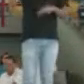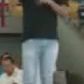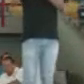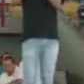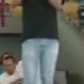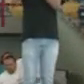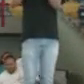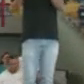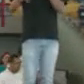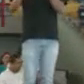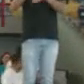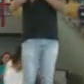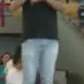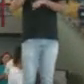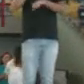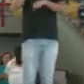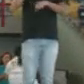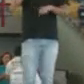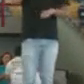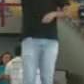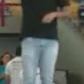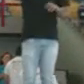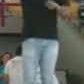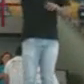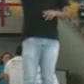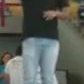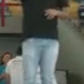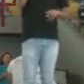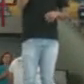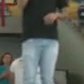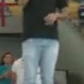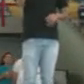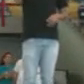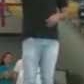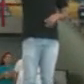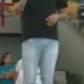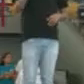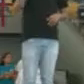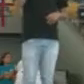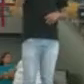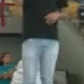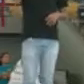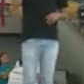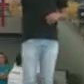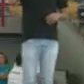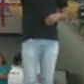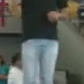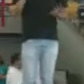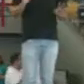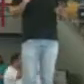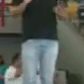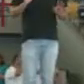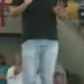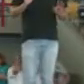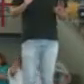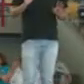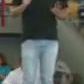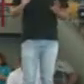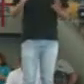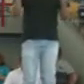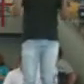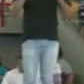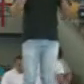aqui no Ceará, na UFC, ela corresponde a 20%, um pouco mais de 20%, tá? Da